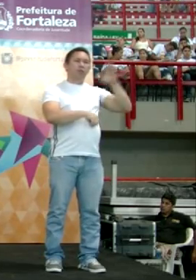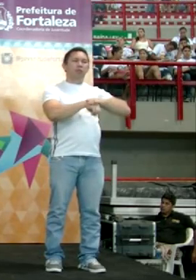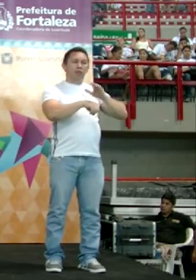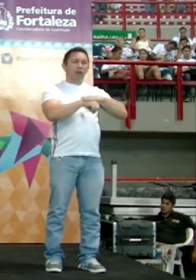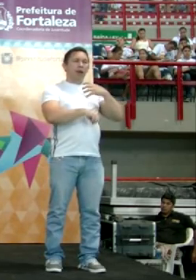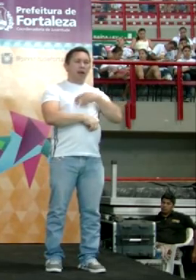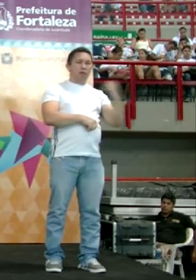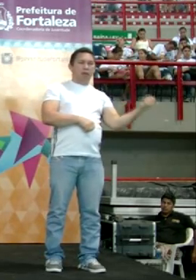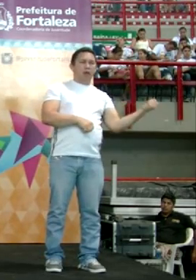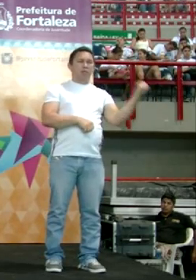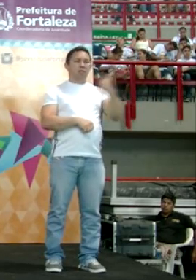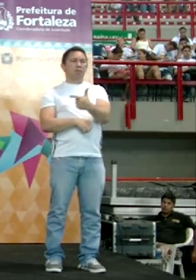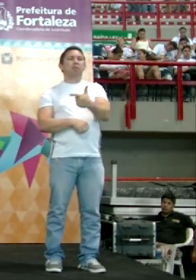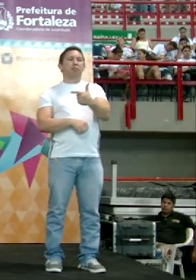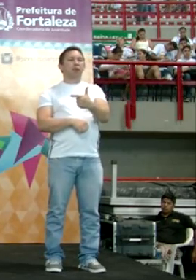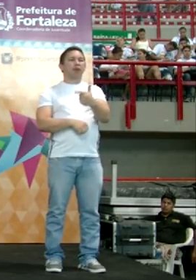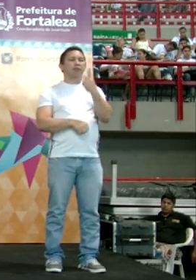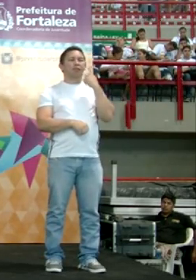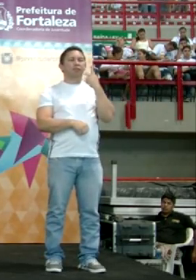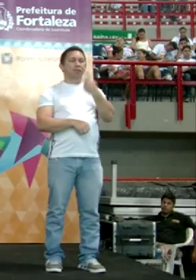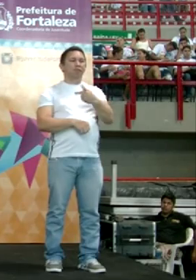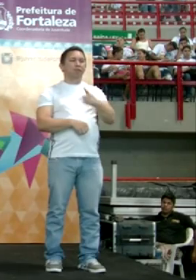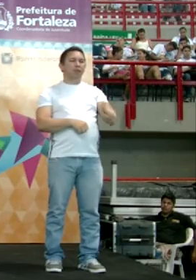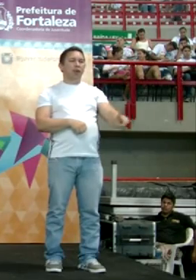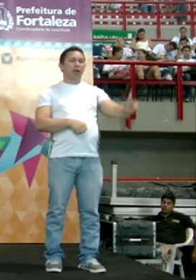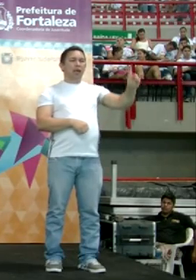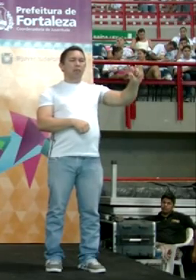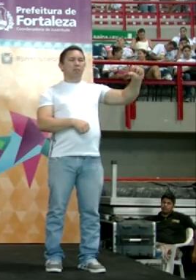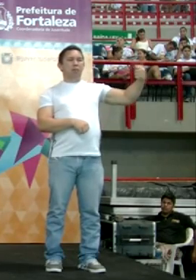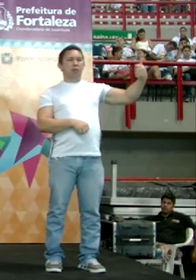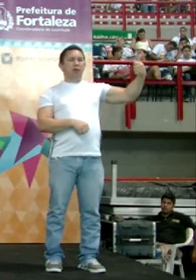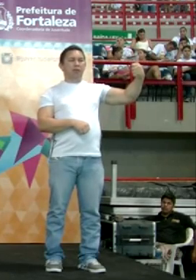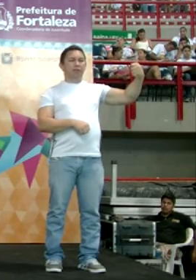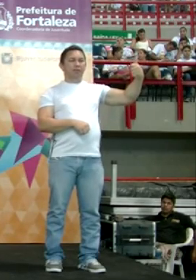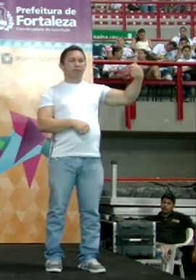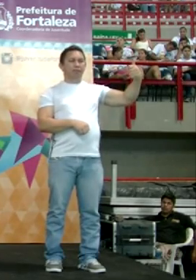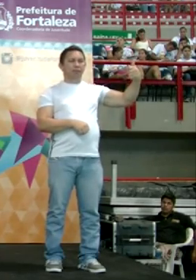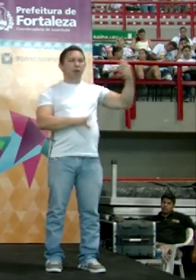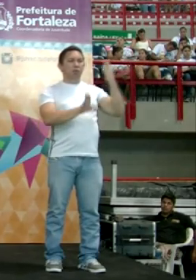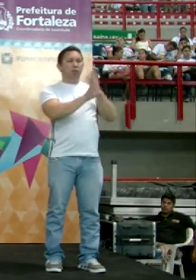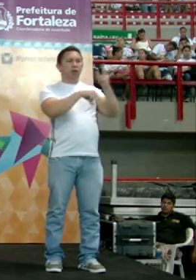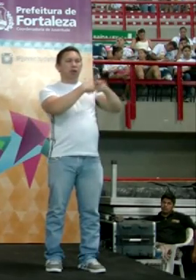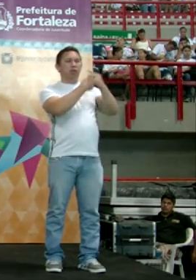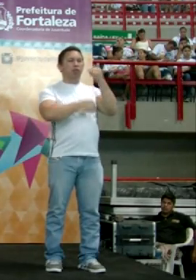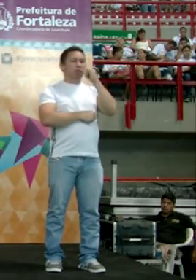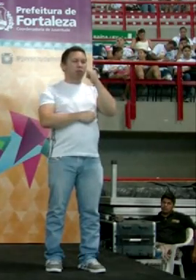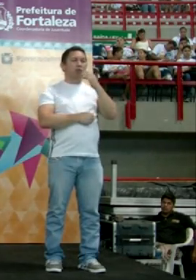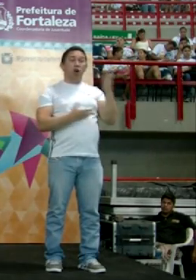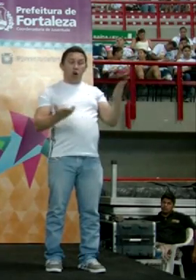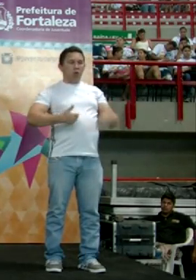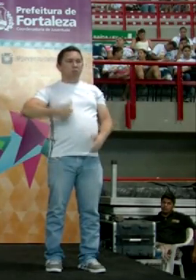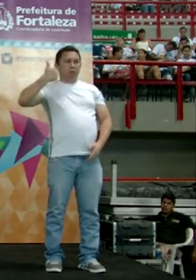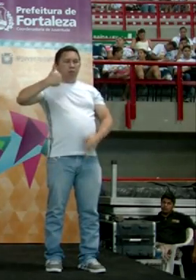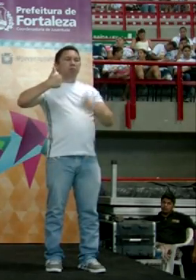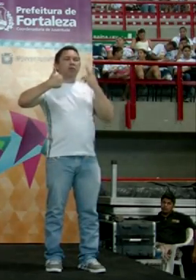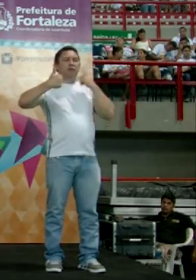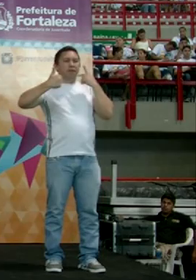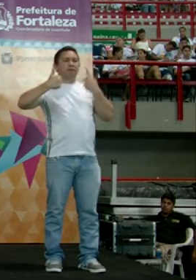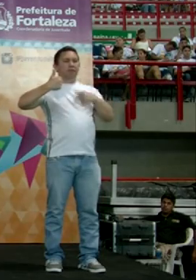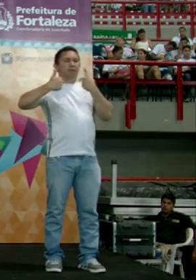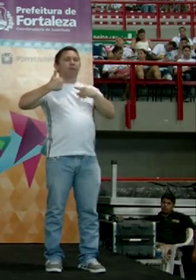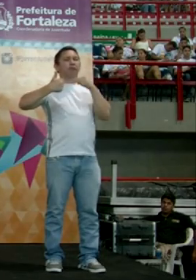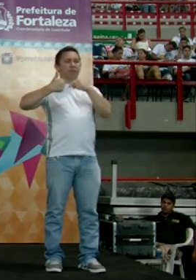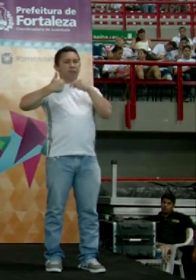Bahia vai passar a ser o estado brasileiro que produz mais energia a partir dos ventos, tá? Atualmente o Ceará ainda